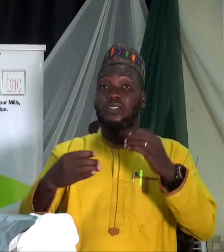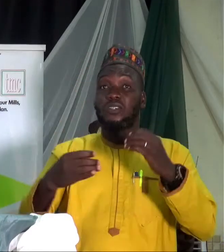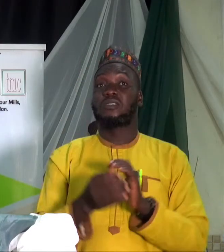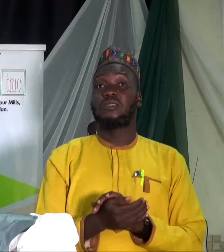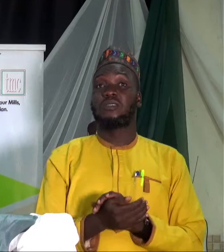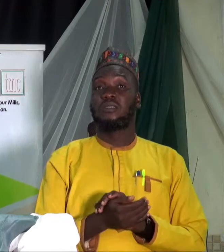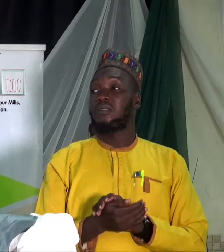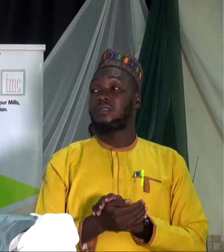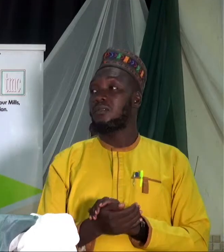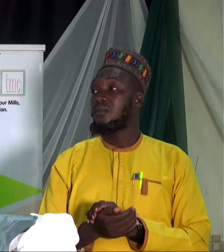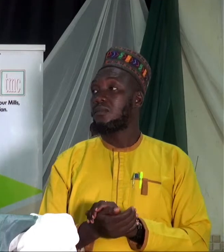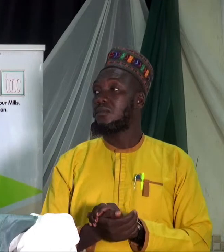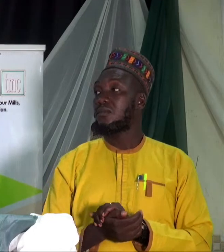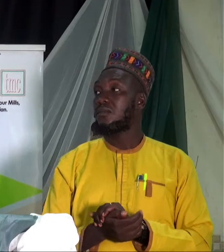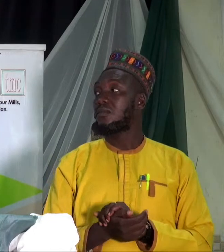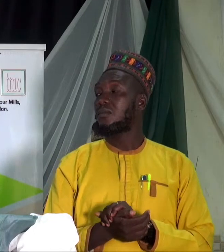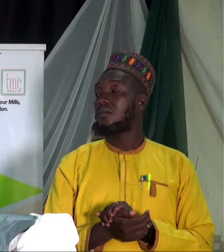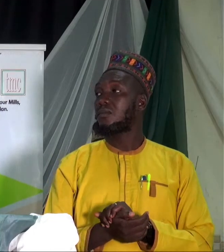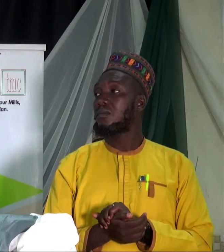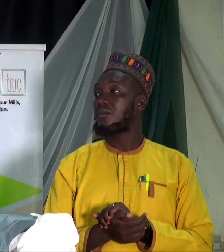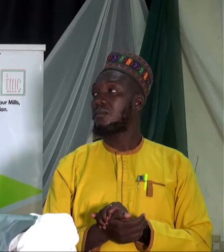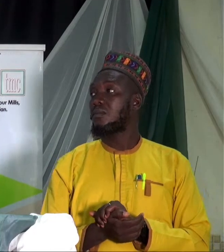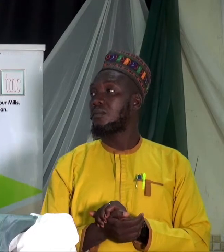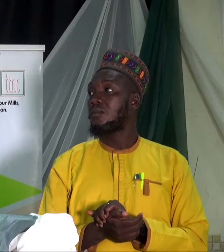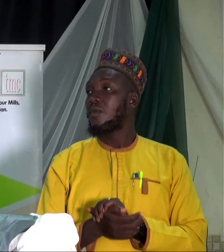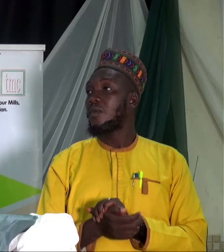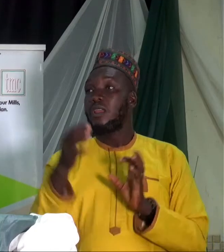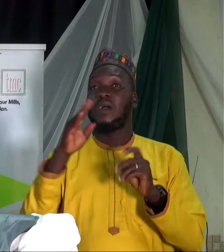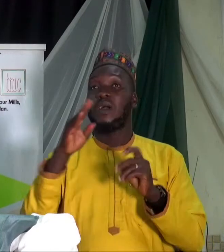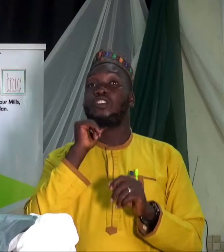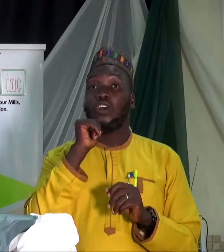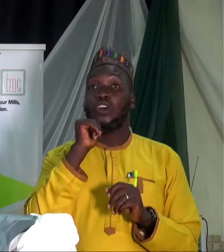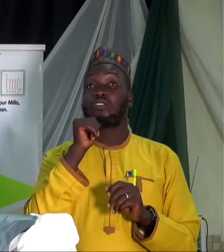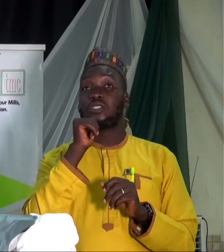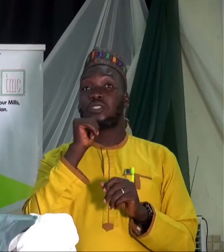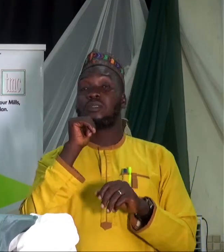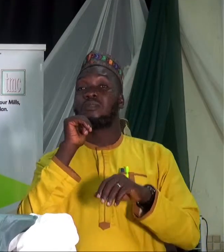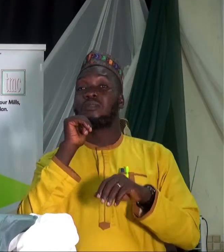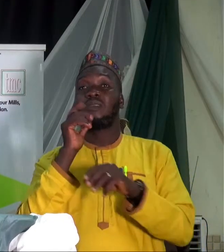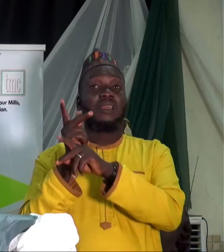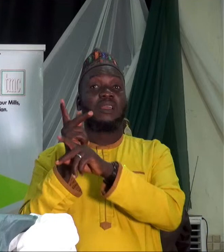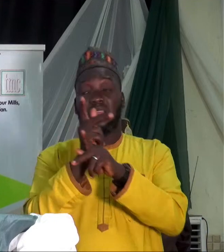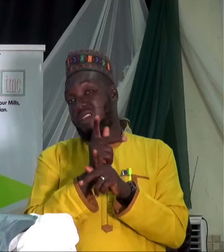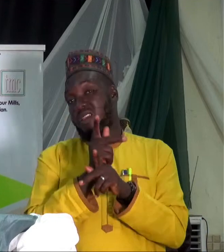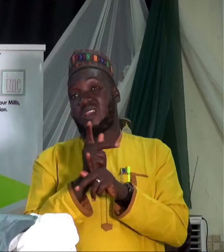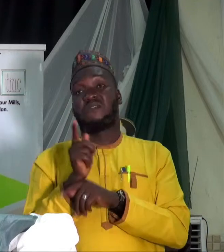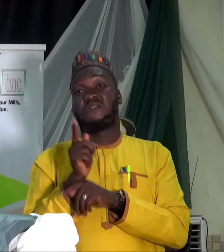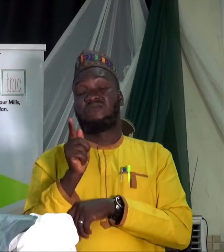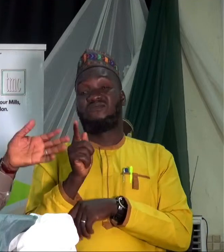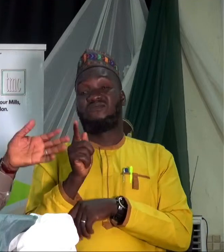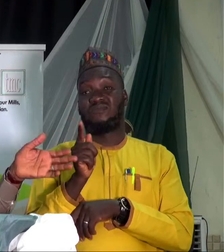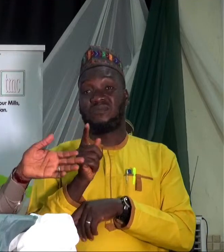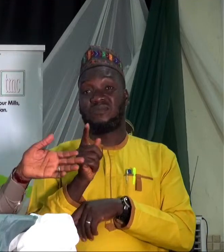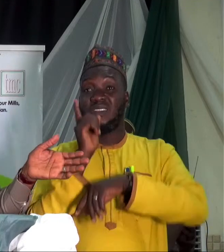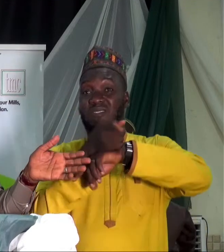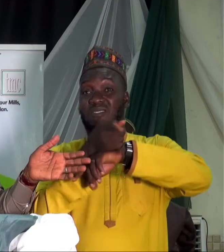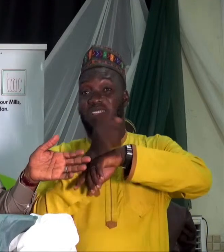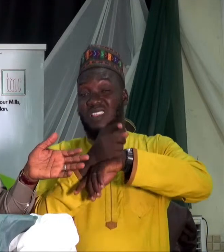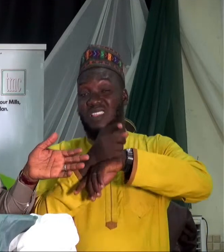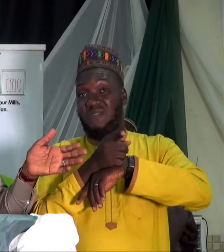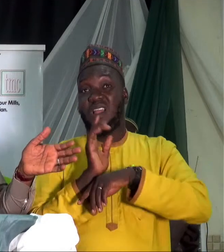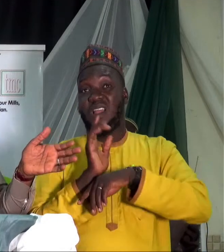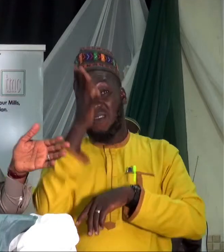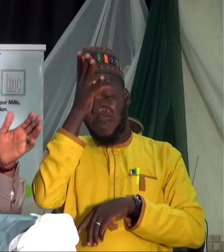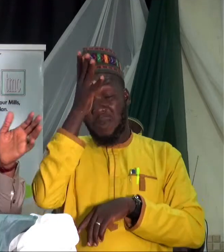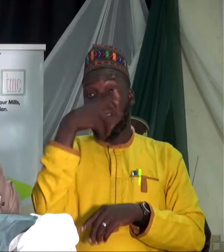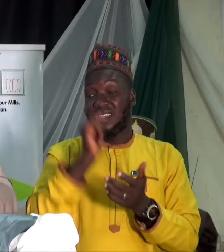talk tá a bá dẹ̀ ṣọ́ra owó àwọn bàbá wa kan wà ó lè má ta ní ìjókòó yìí